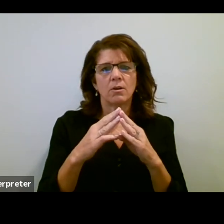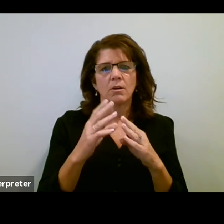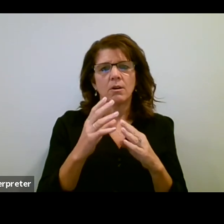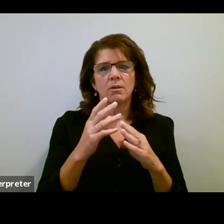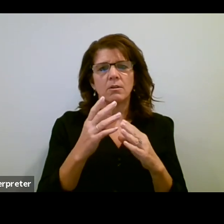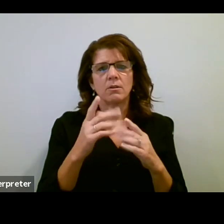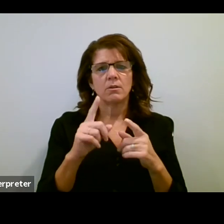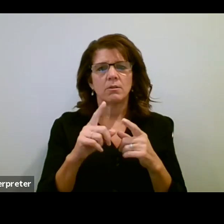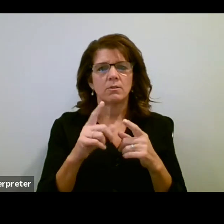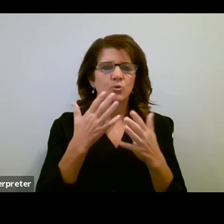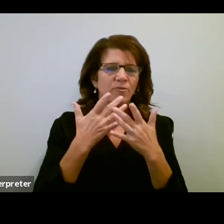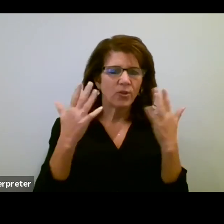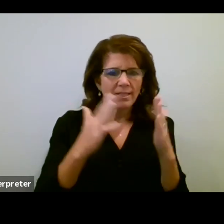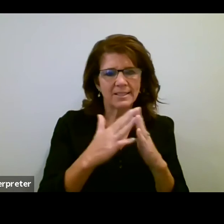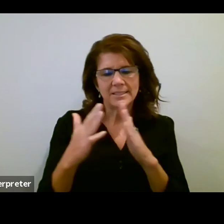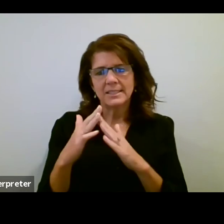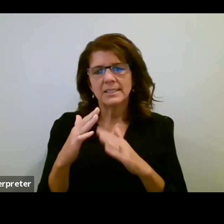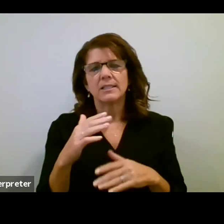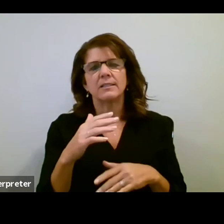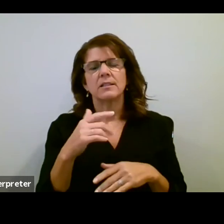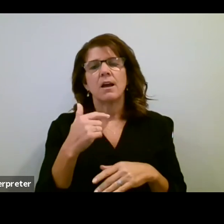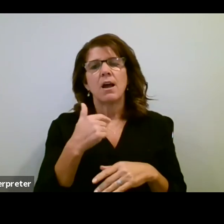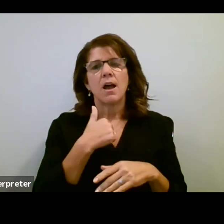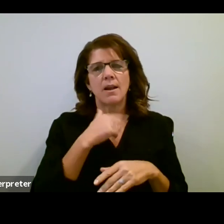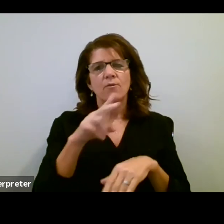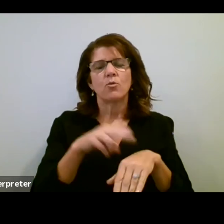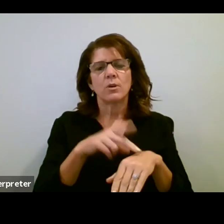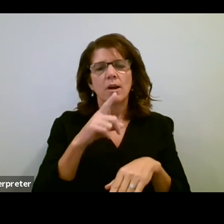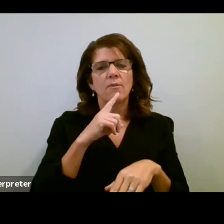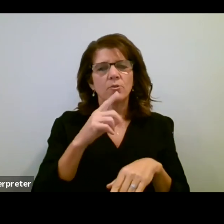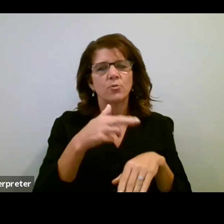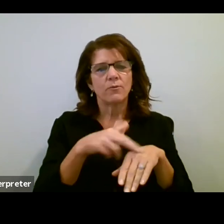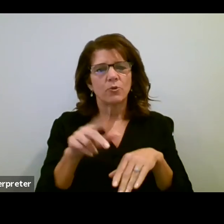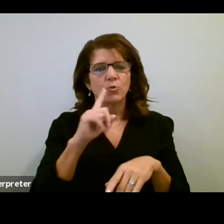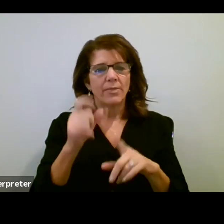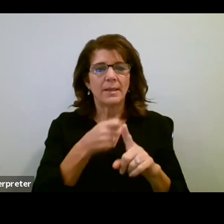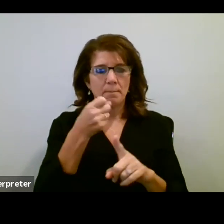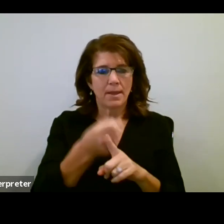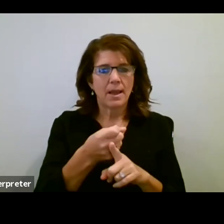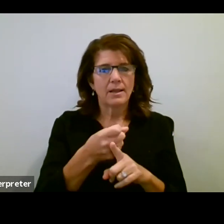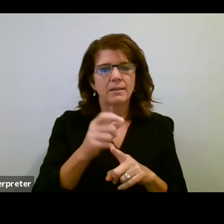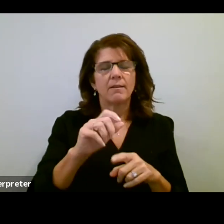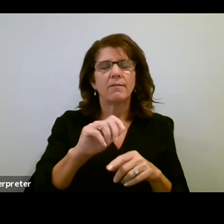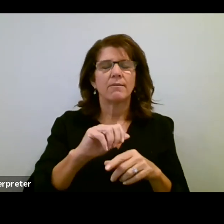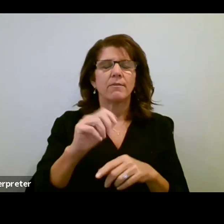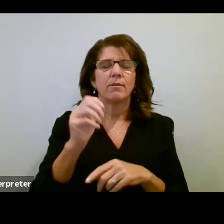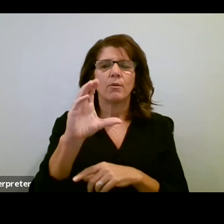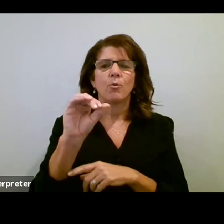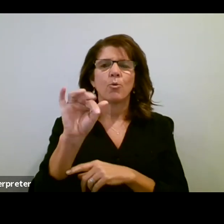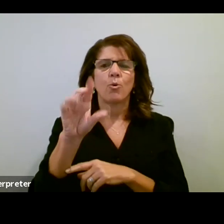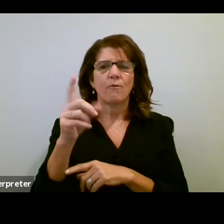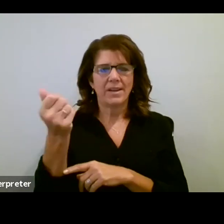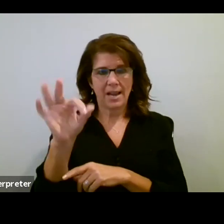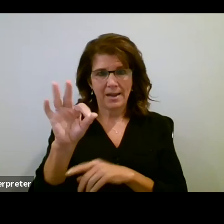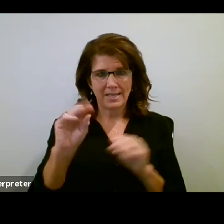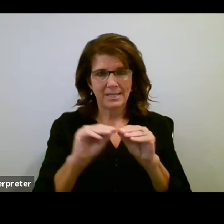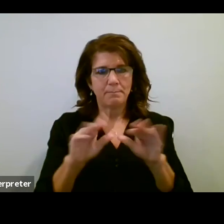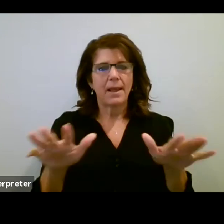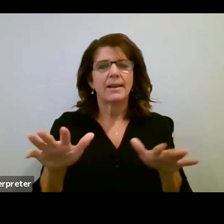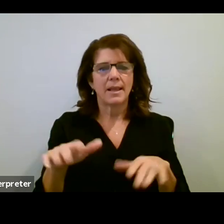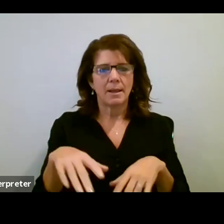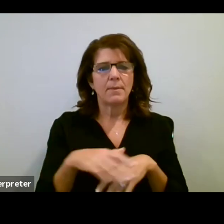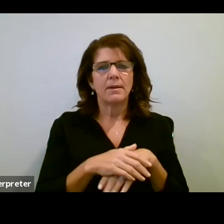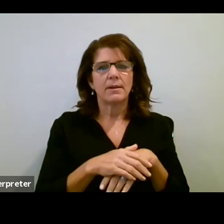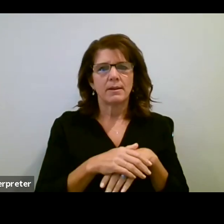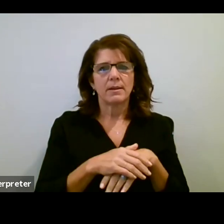al fuerte impacto que sabemos ha tenido la pandemia del COVID en el mundo y especialmente cómo ha afectado esto a los adultos